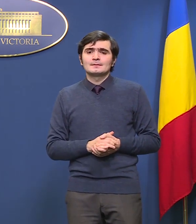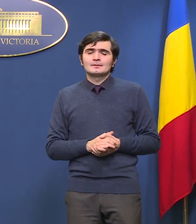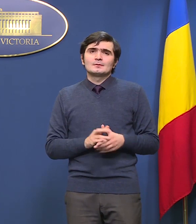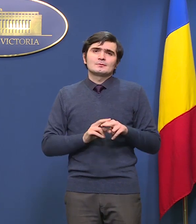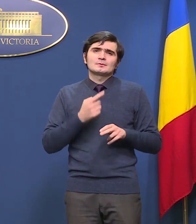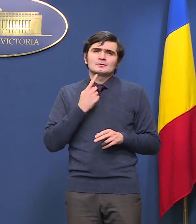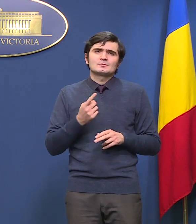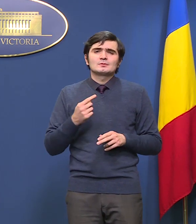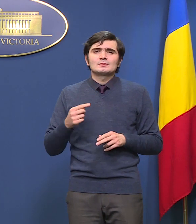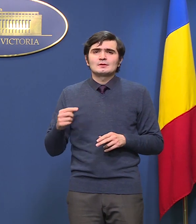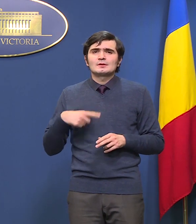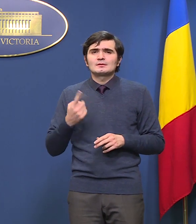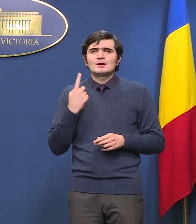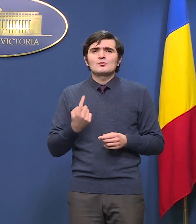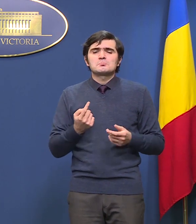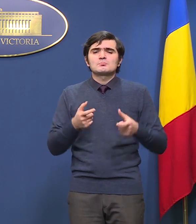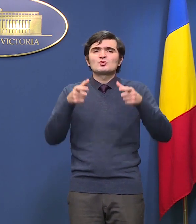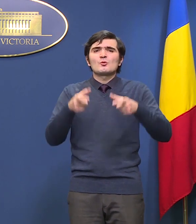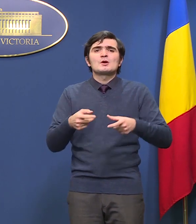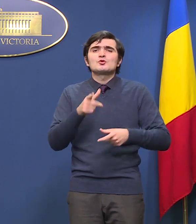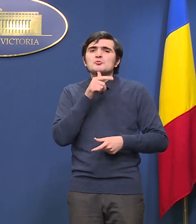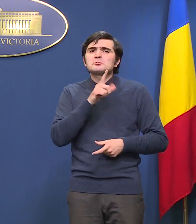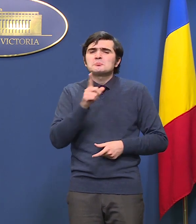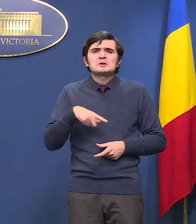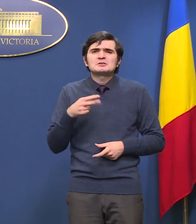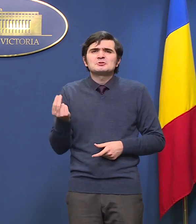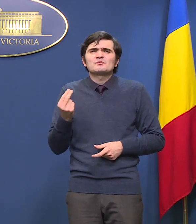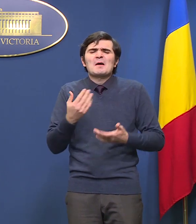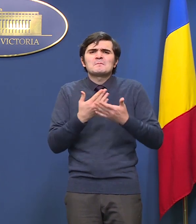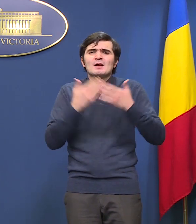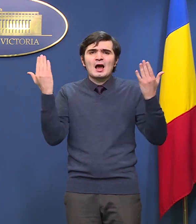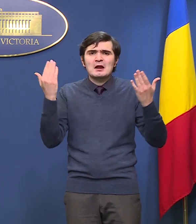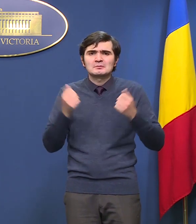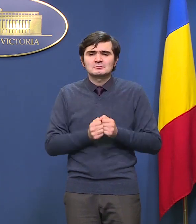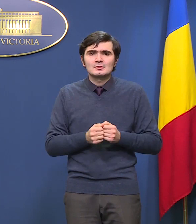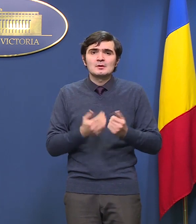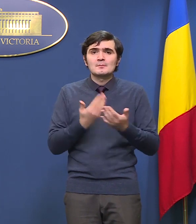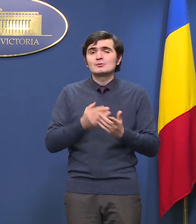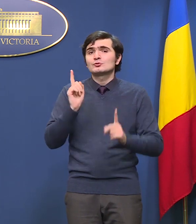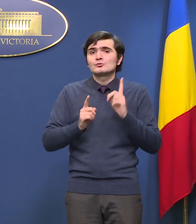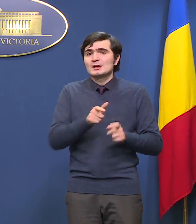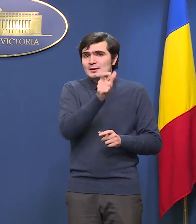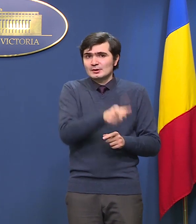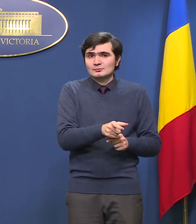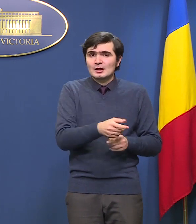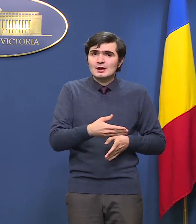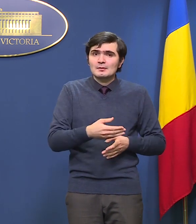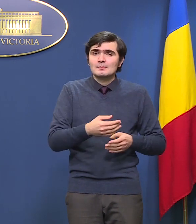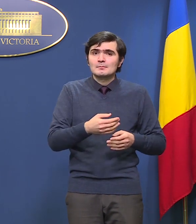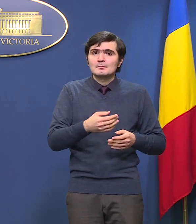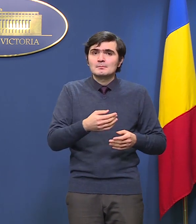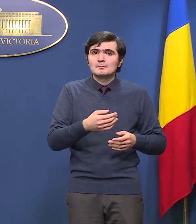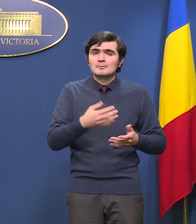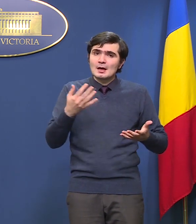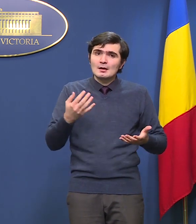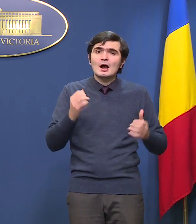cum să vă spun, e un domeniu în care nu există certitudini. Pe anumite cazuri, anumite tratamente dau rezultate, pe alte cazuri, alte